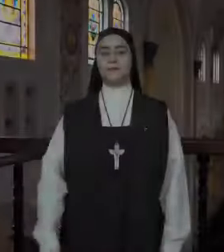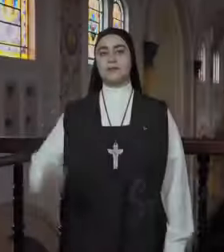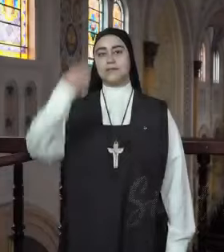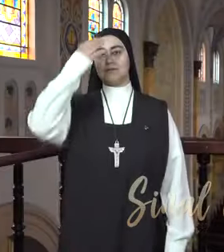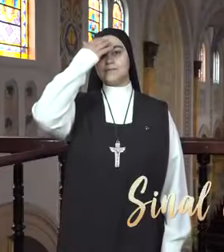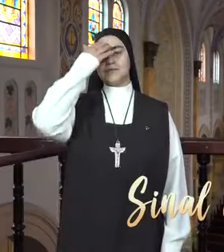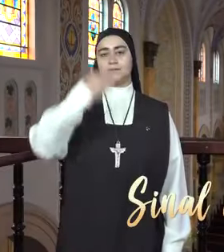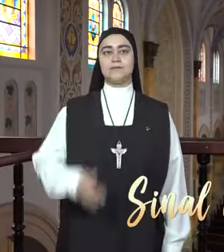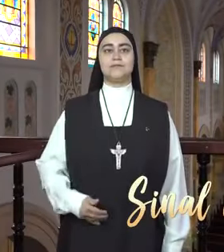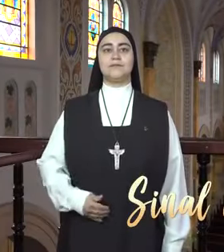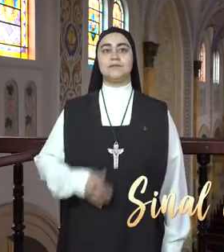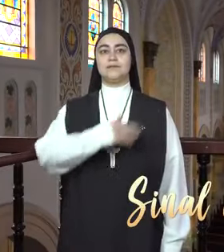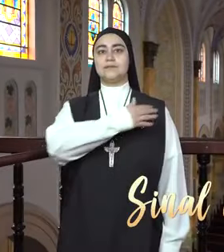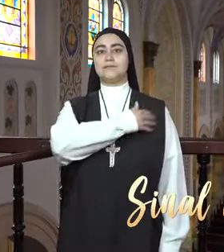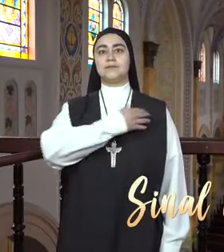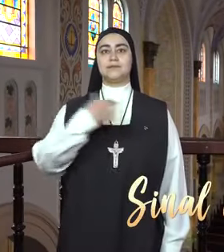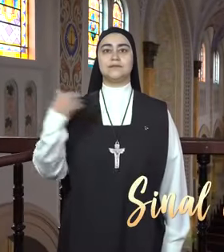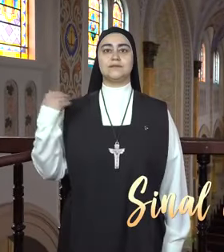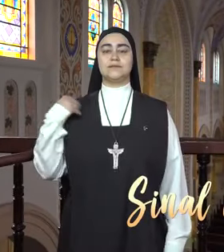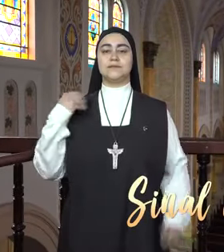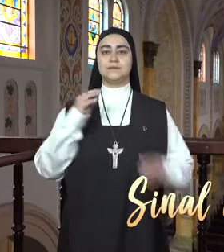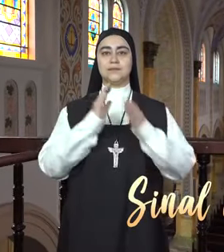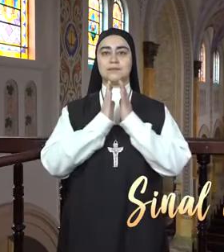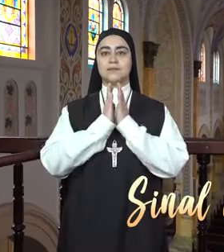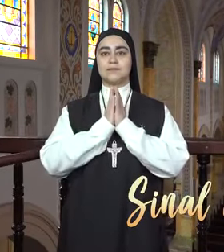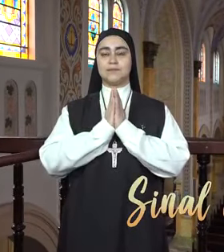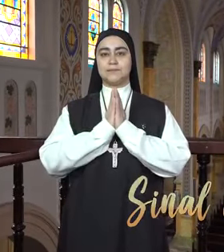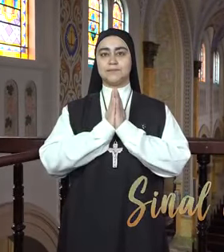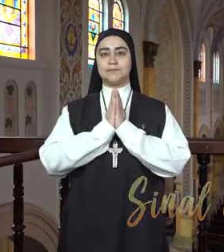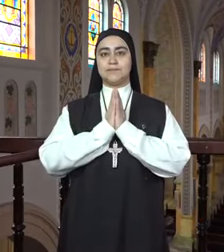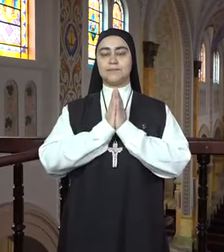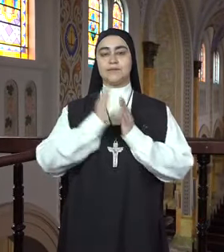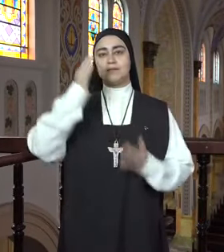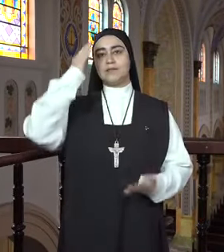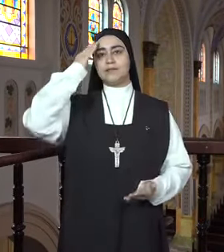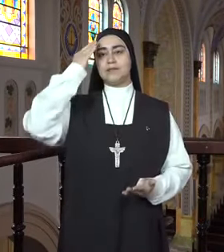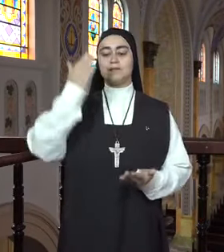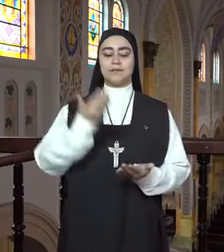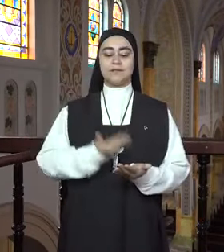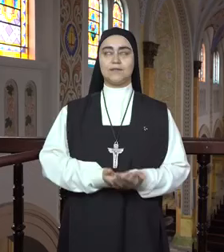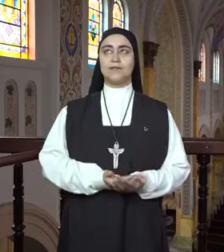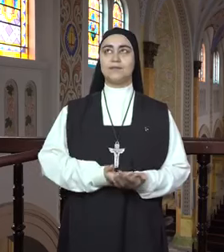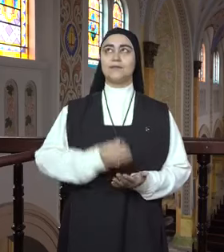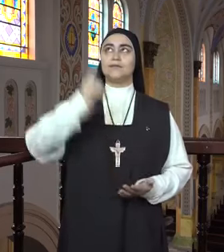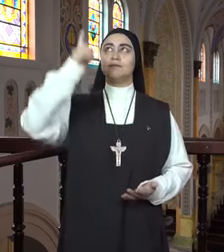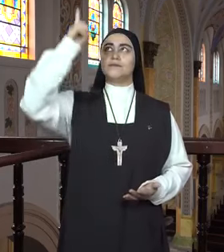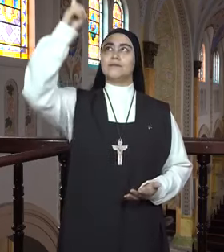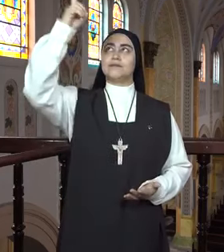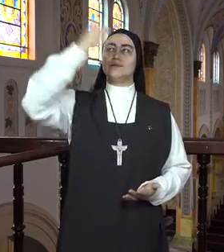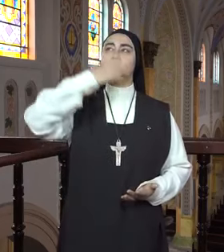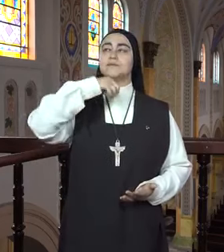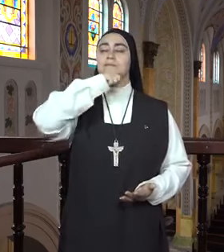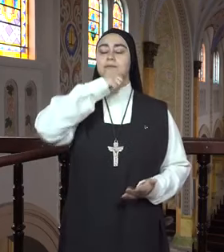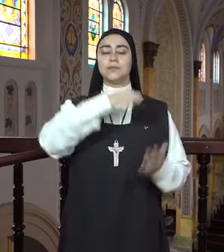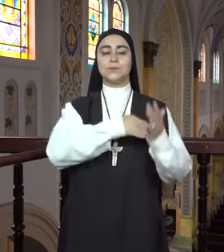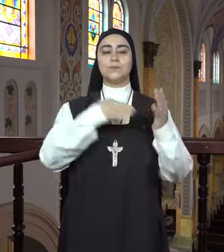Em nome do Pai, do Filho e do Espírito Santo. Amém. Creio em Deus Pai, Todo-Poderoso, Criador